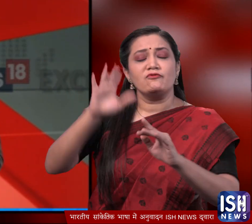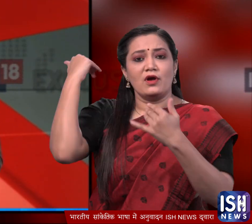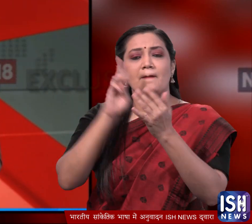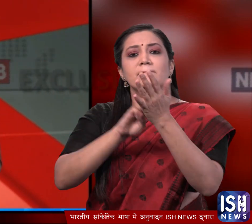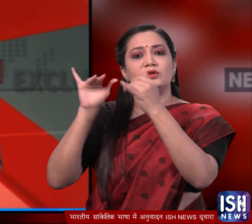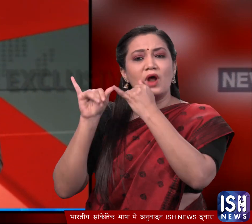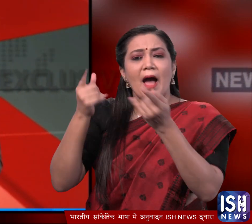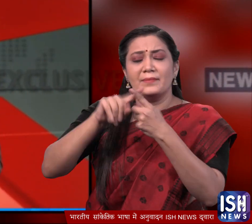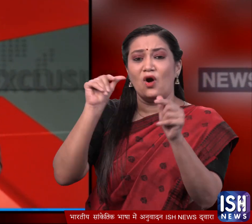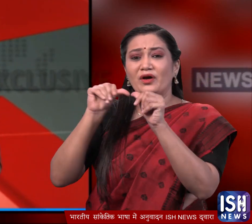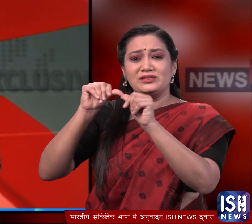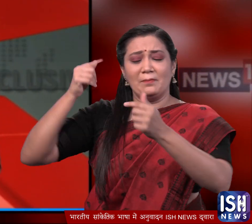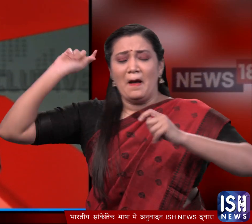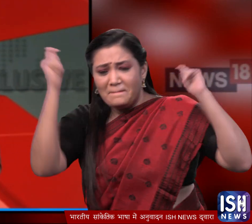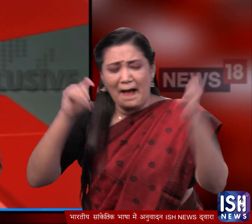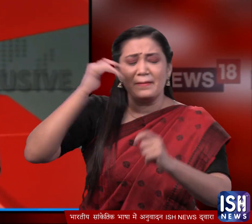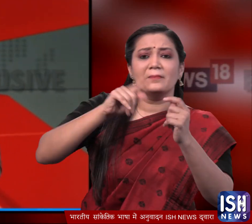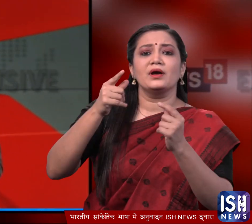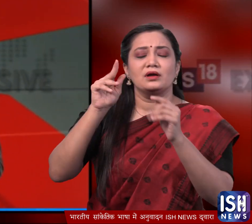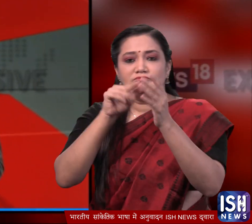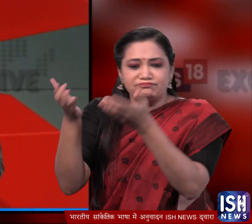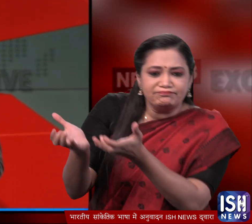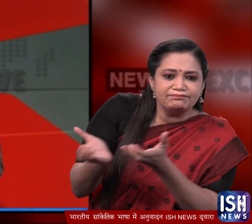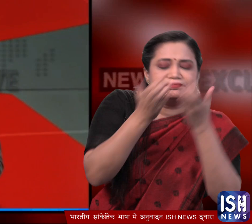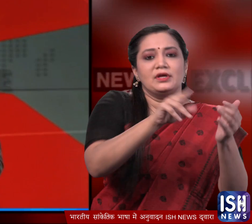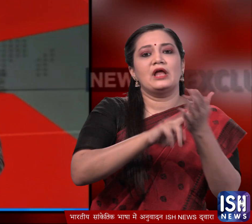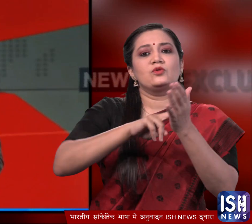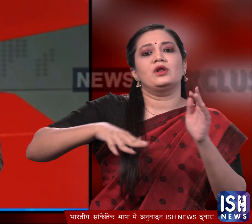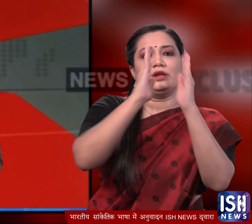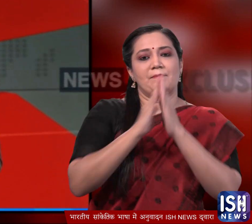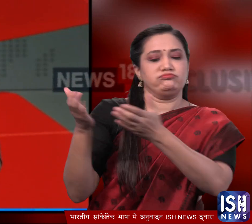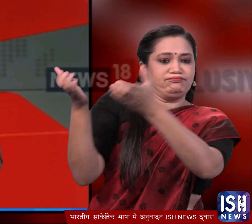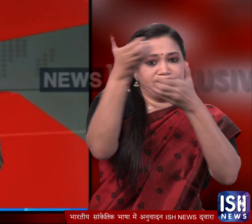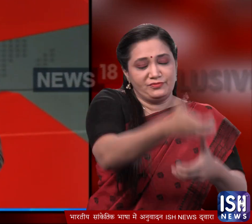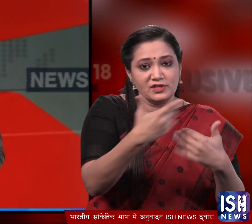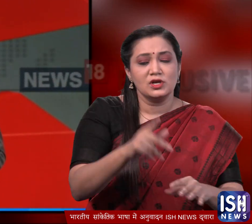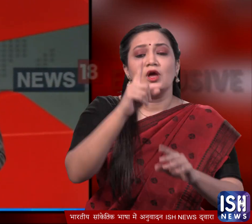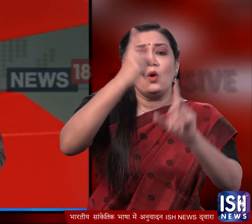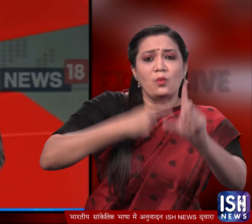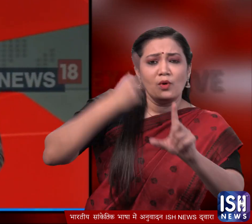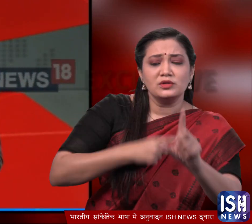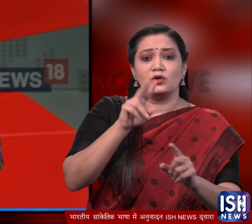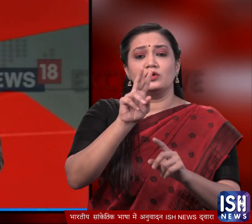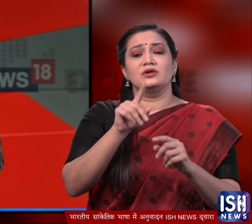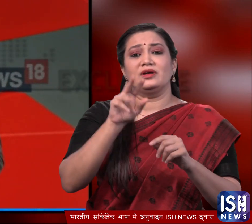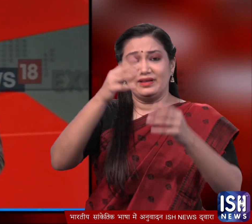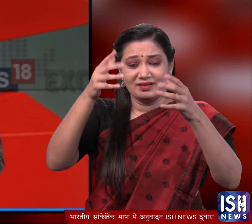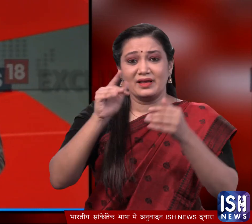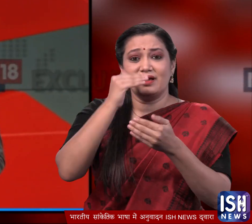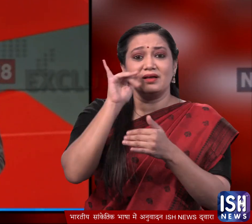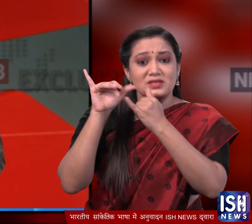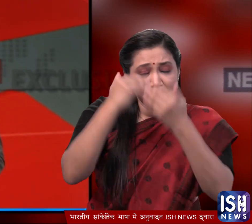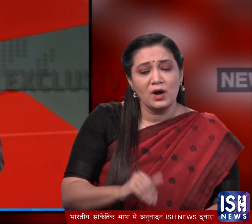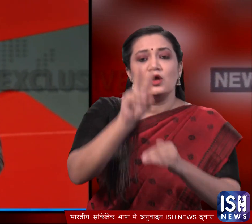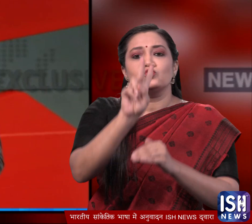थी, जिसे औरंगजेब के हमले से बचाने के लिए नाथ द्वारा के मंदिर में स्थापित किया गया, जिन्हें हर साल जन्माष्टमी पर 21 तोपों की सलामी दी